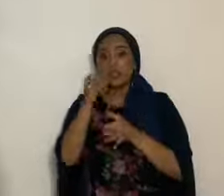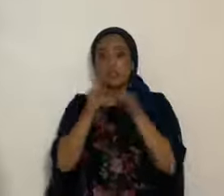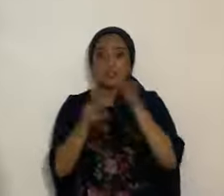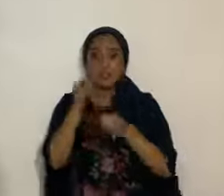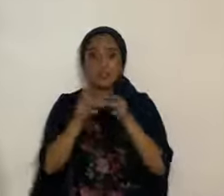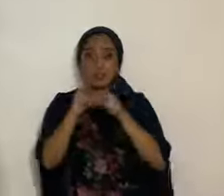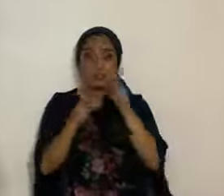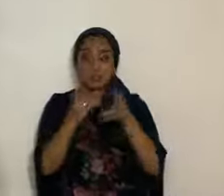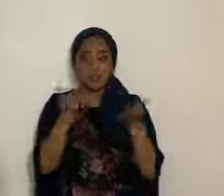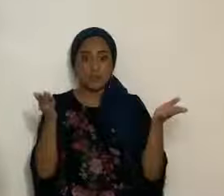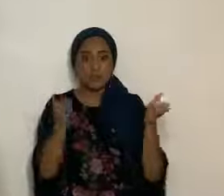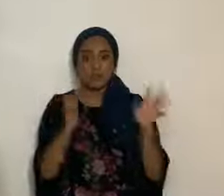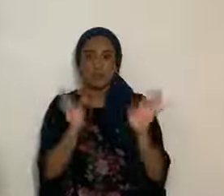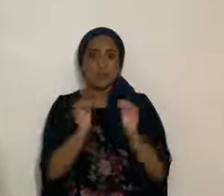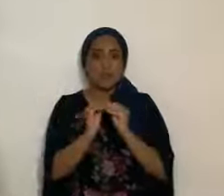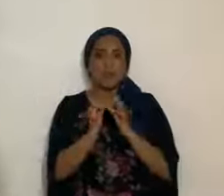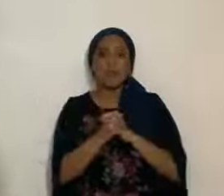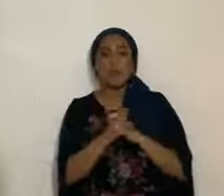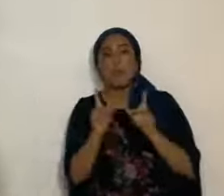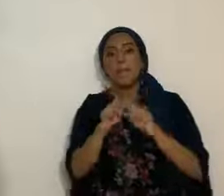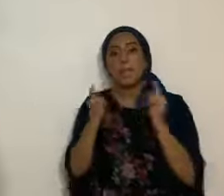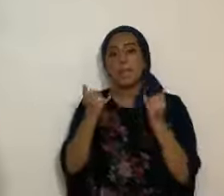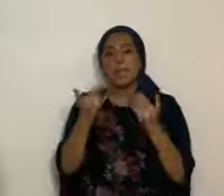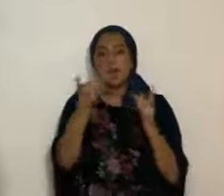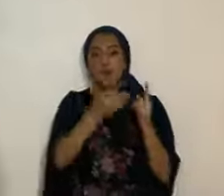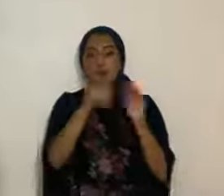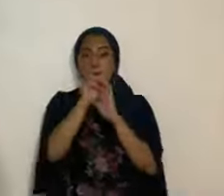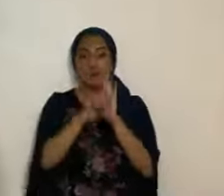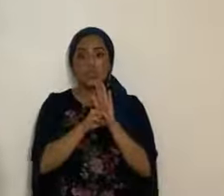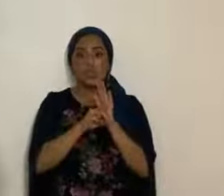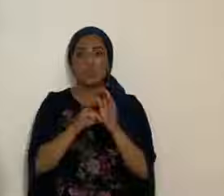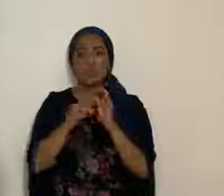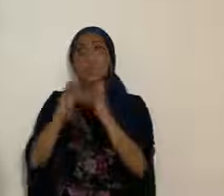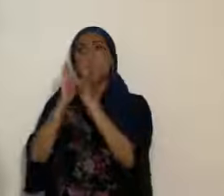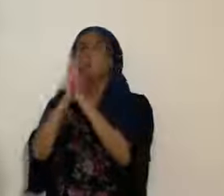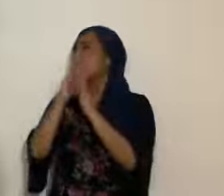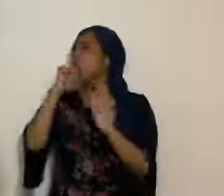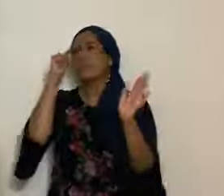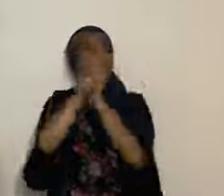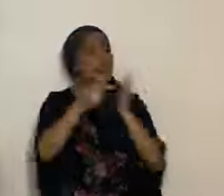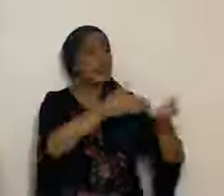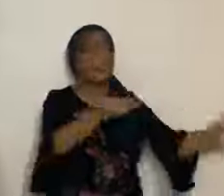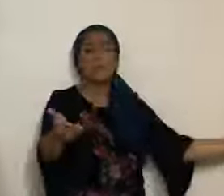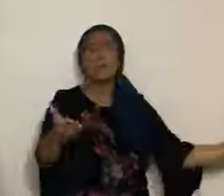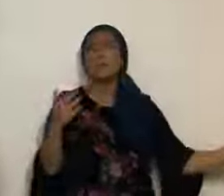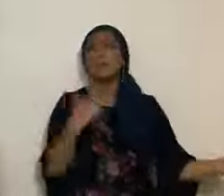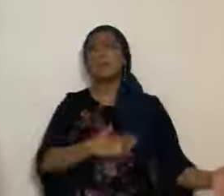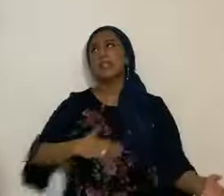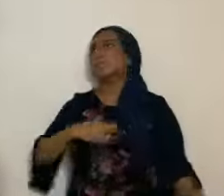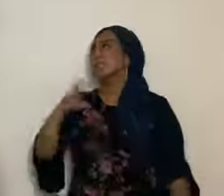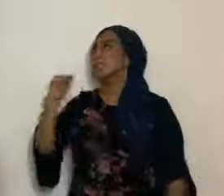pueblo, sino más bien intercediendo por él, rogando al Padre bendito que tuviera